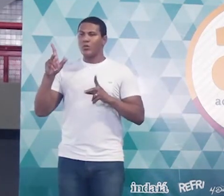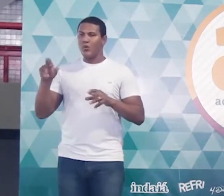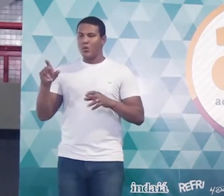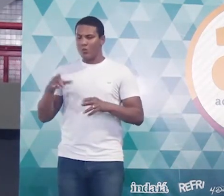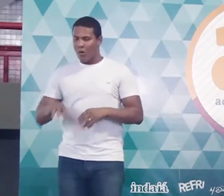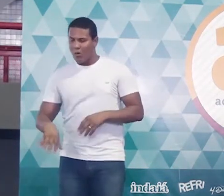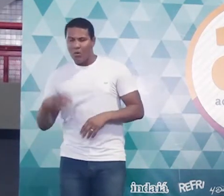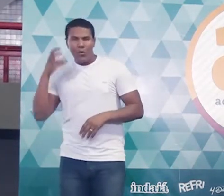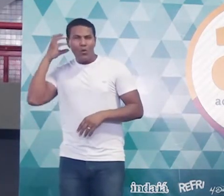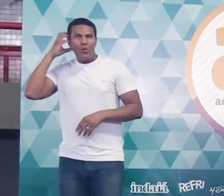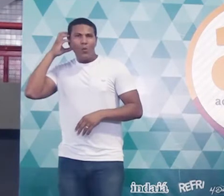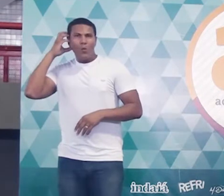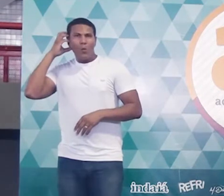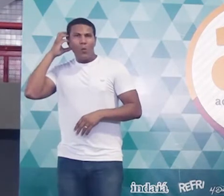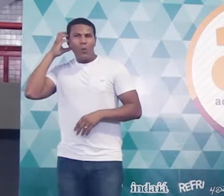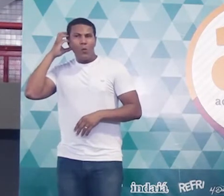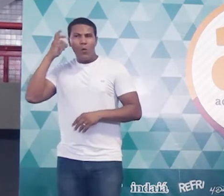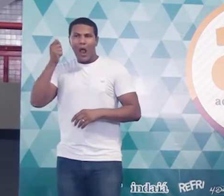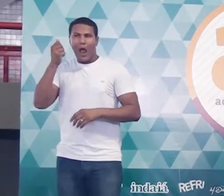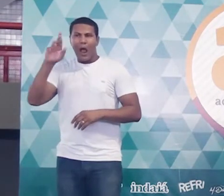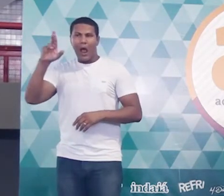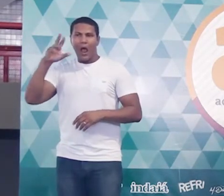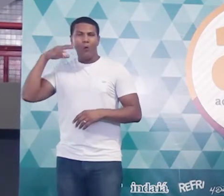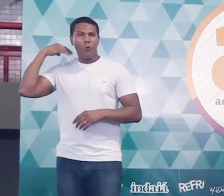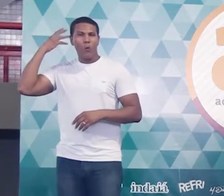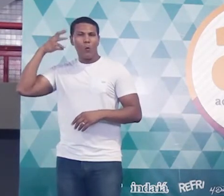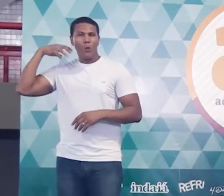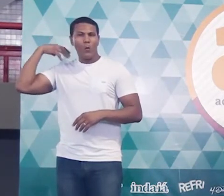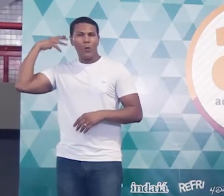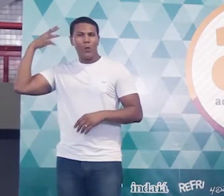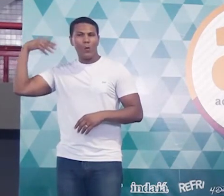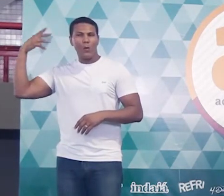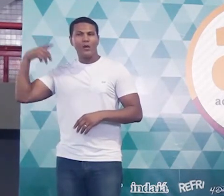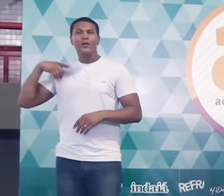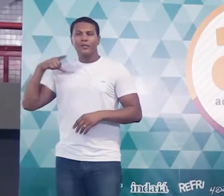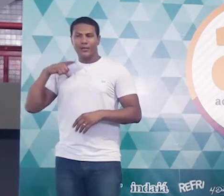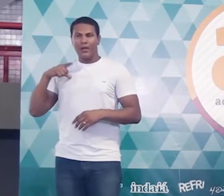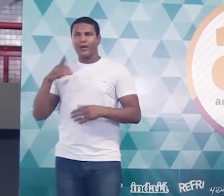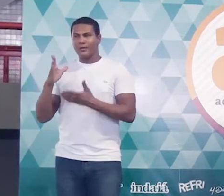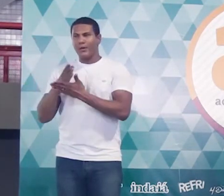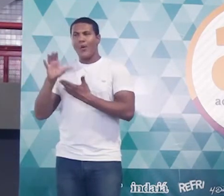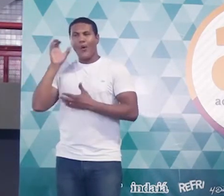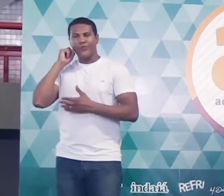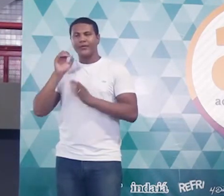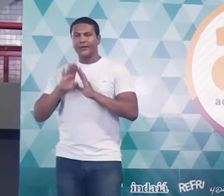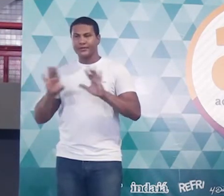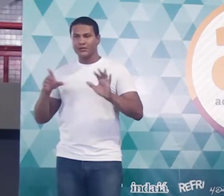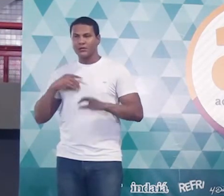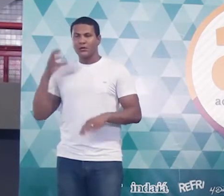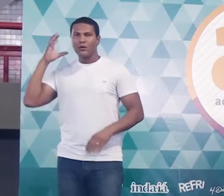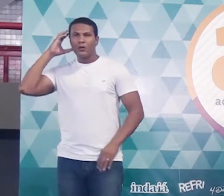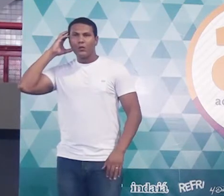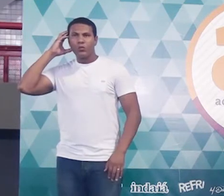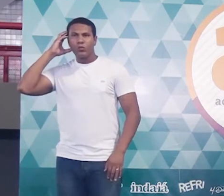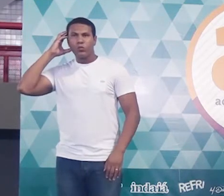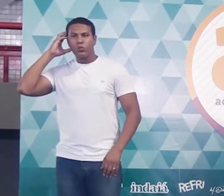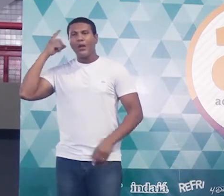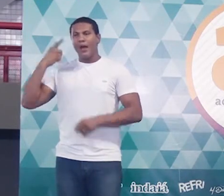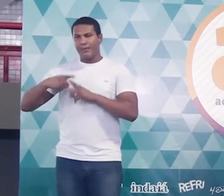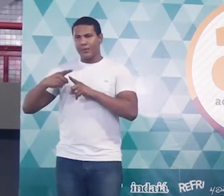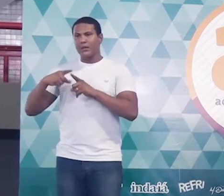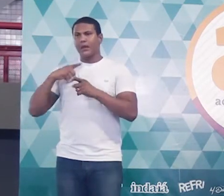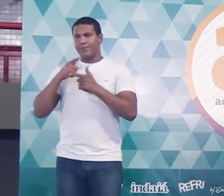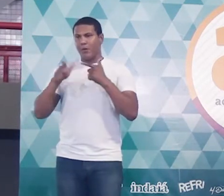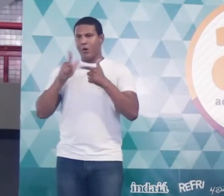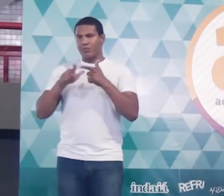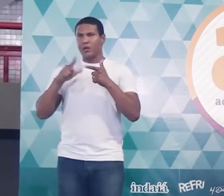uma onda do mar dentro. Não tem? Você bota uma concha e fica ouvindo as ondas, né? Porque tem fissuras na